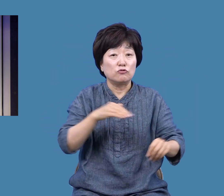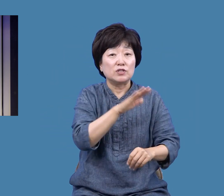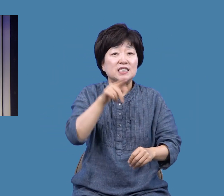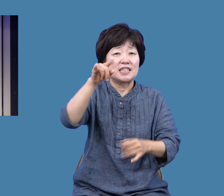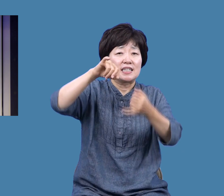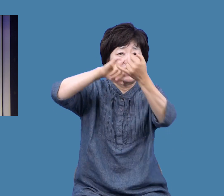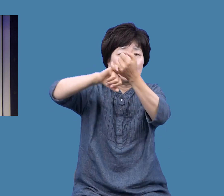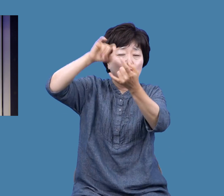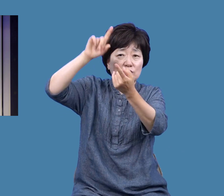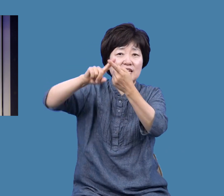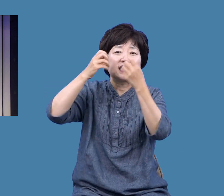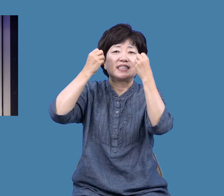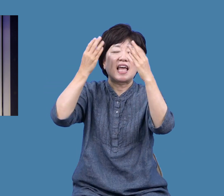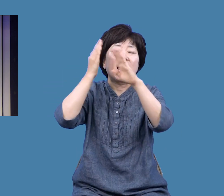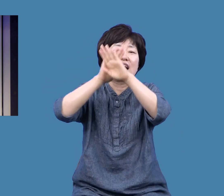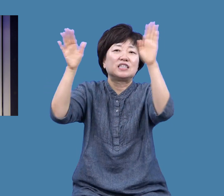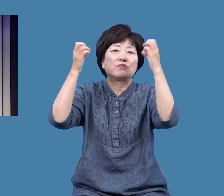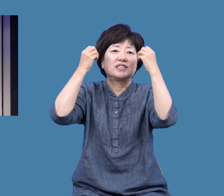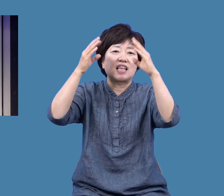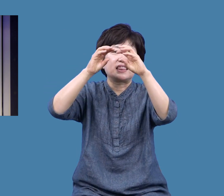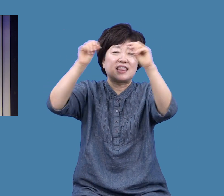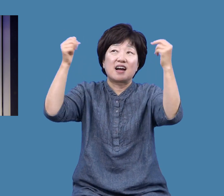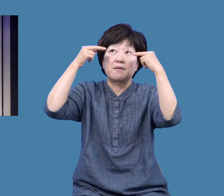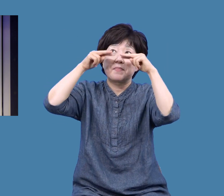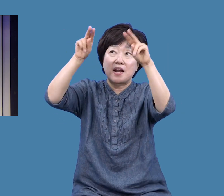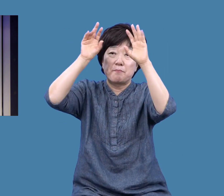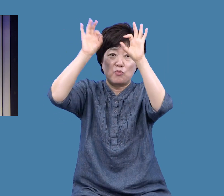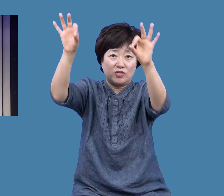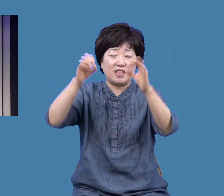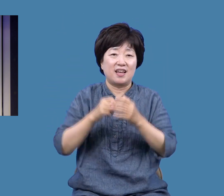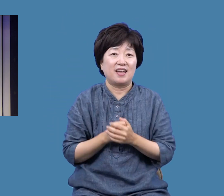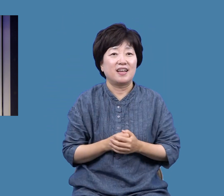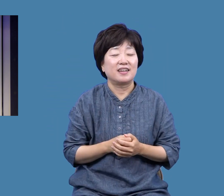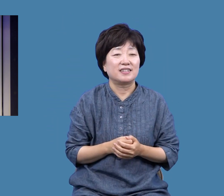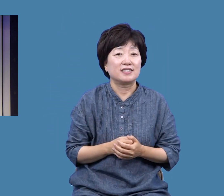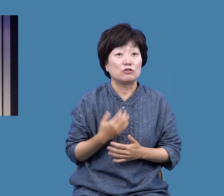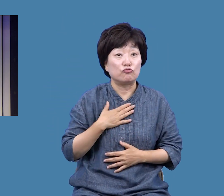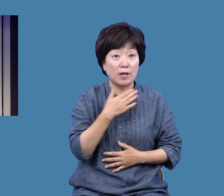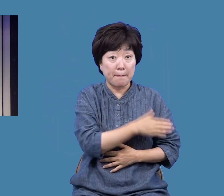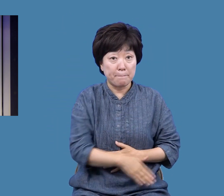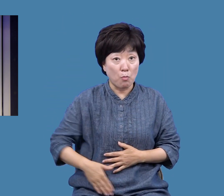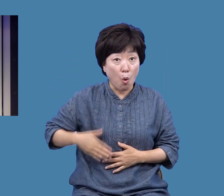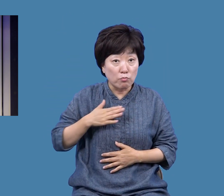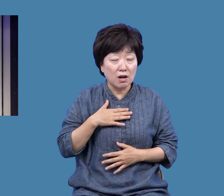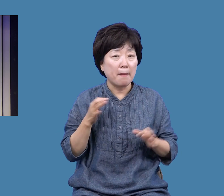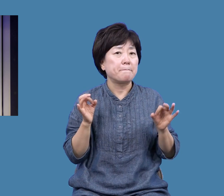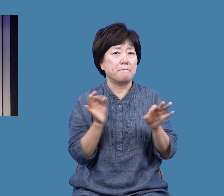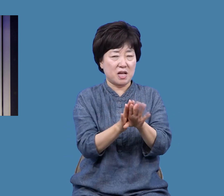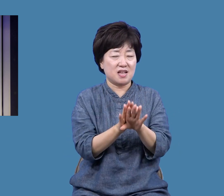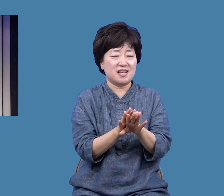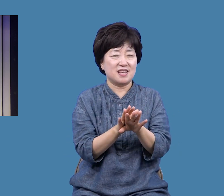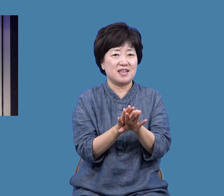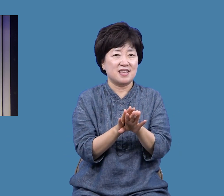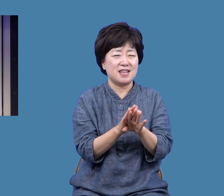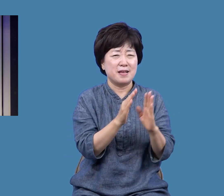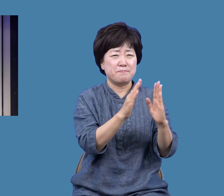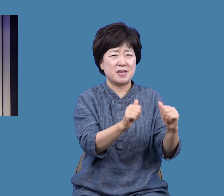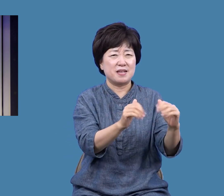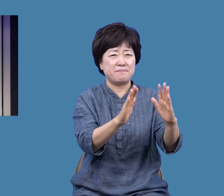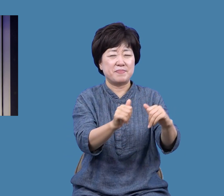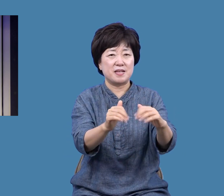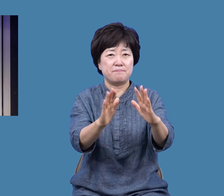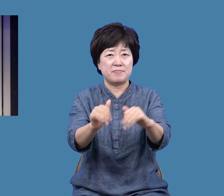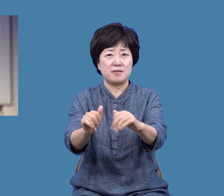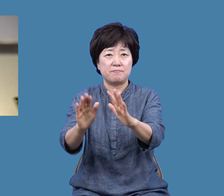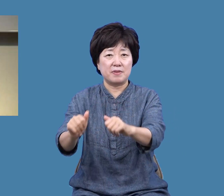곳이 새하늘과 새 땅을 바라보도다. 자, 이거 보면 하나님께서 우리의 몸을 패하신대요. 이것저것 다 패하신대요. 이건 뭐냐 하면